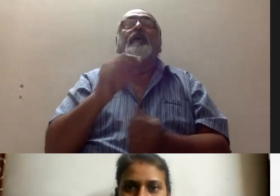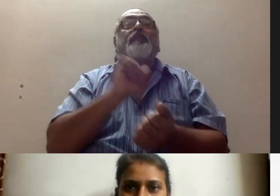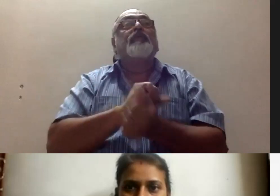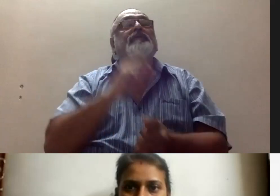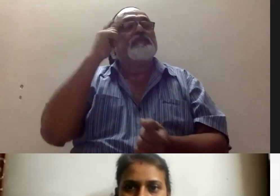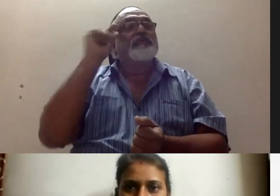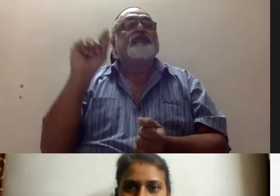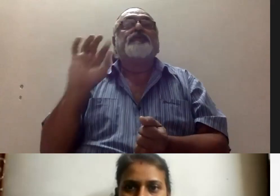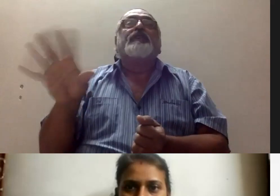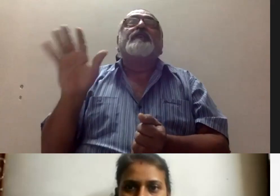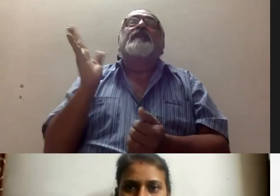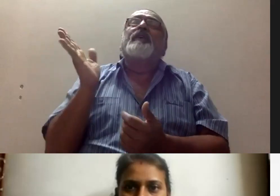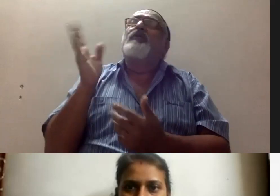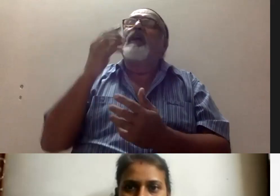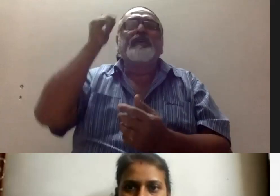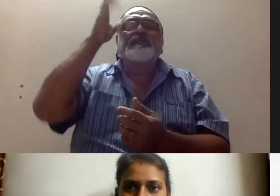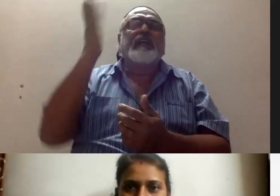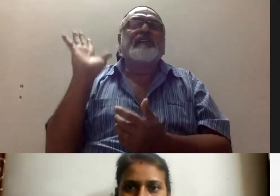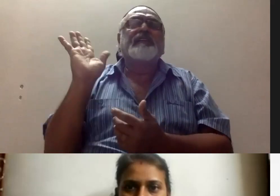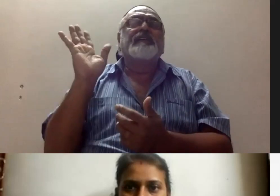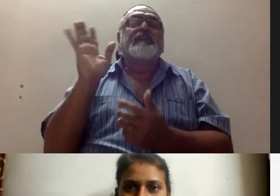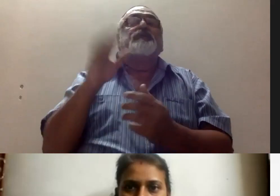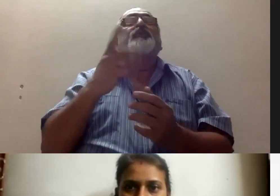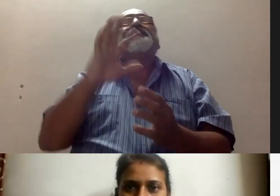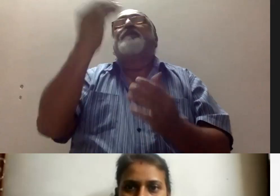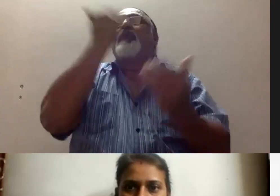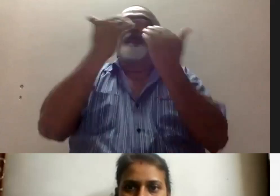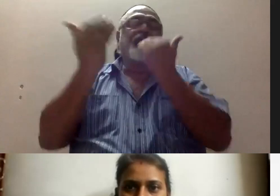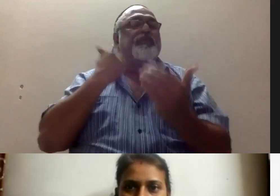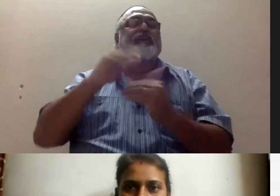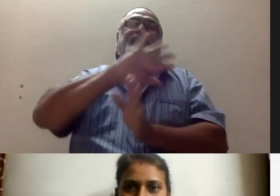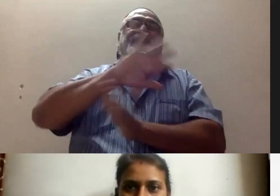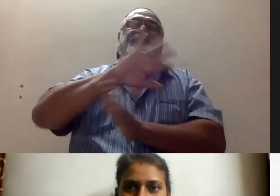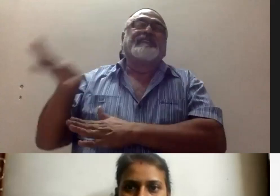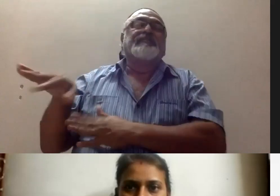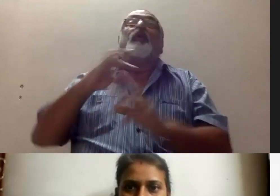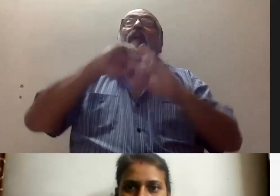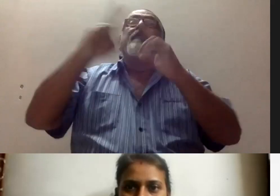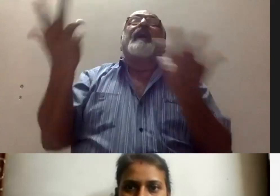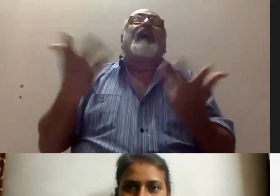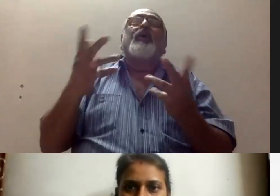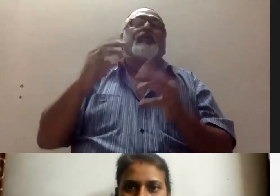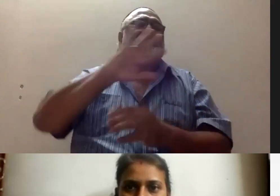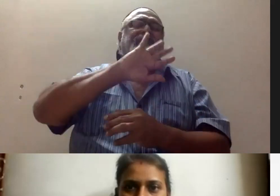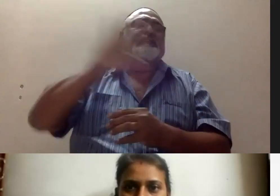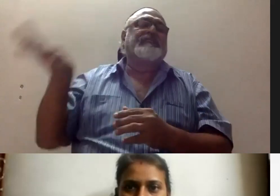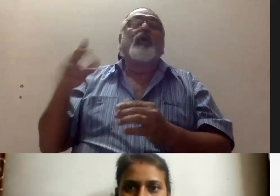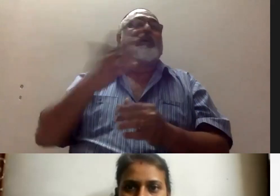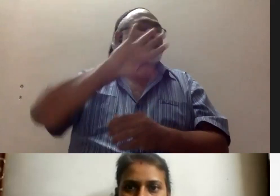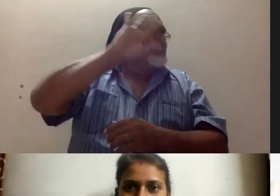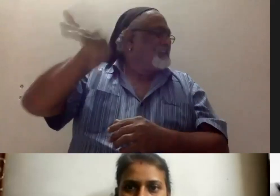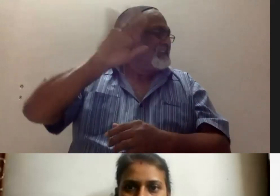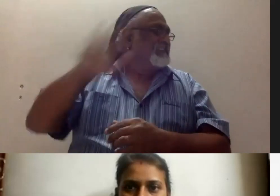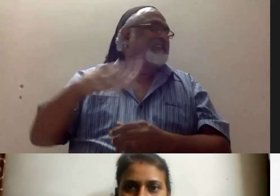वो वी नीड टू टेक दैट फॉर ग्रांटेड कि होगा। अब उसका जवाब कैसे देना है, या हम उसको इग्नोर करना है और फिर हम अपना